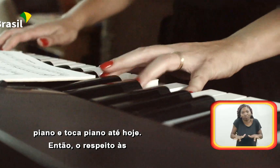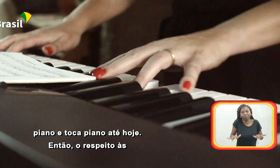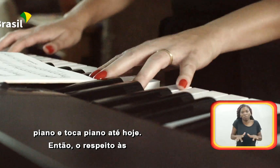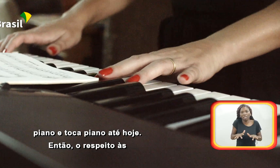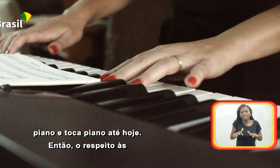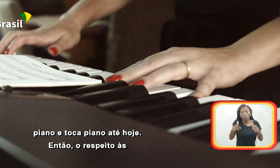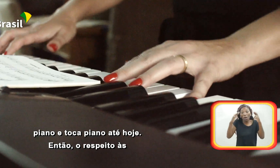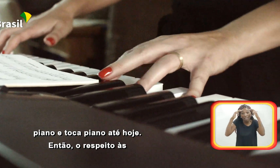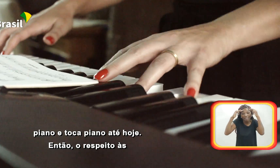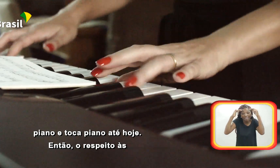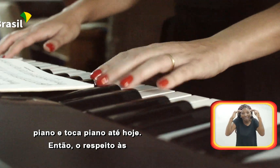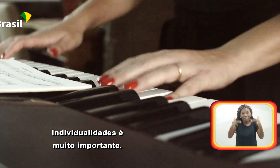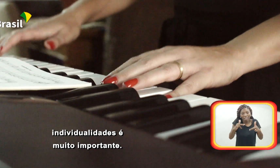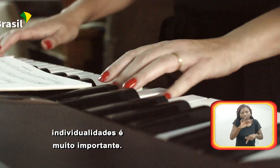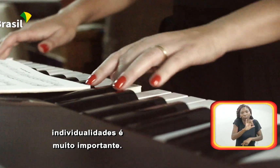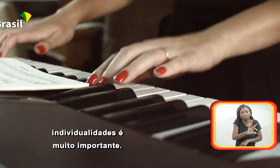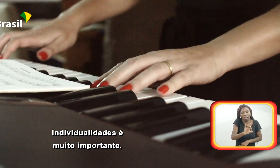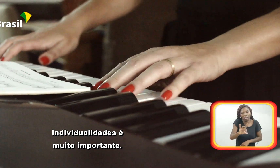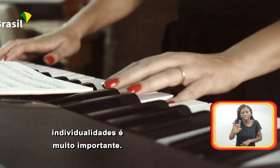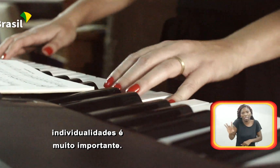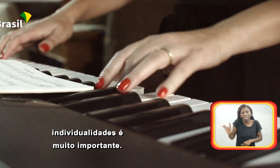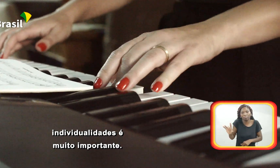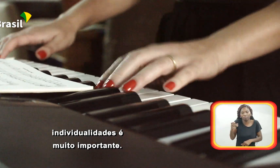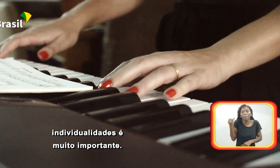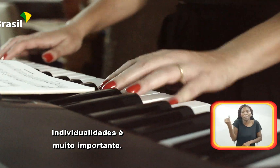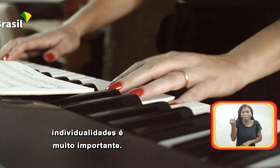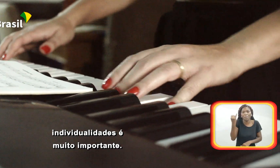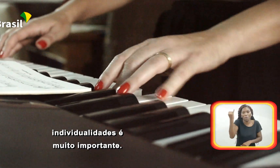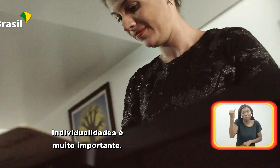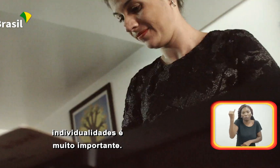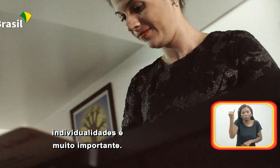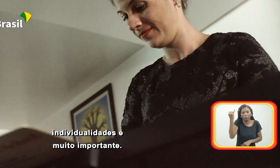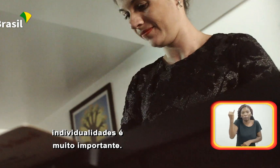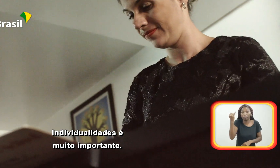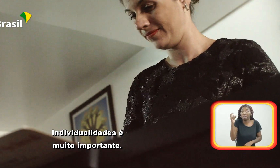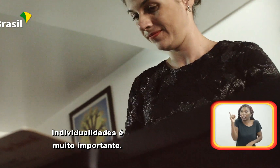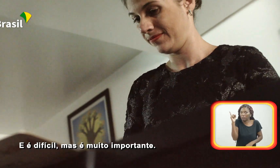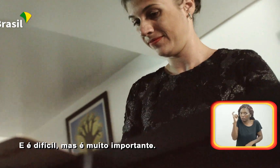o respeito às individualidades é muito importante.